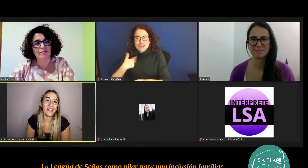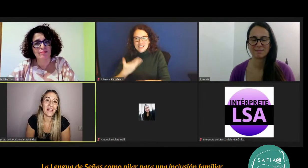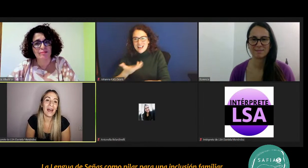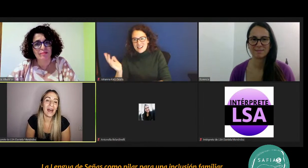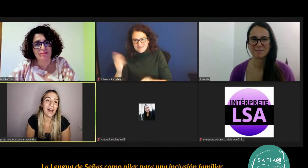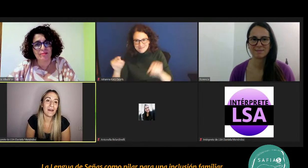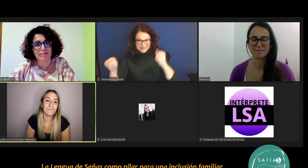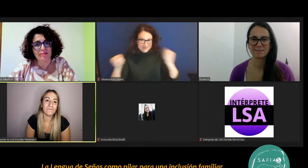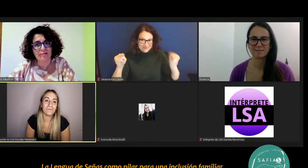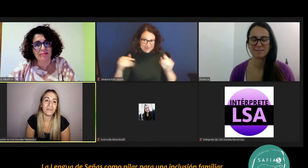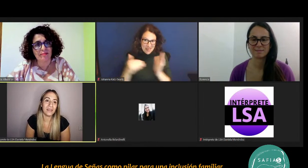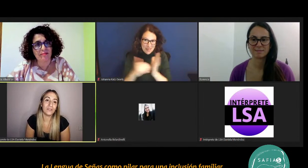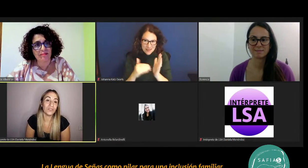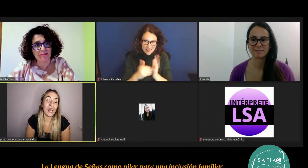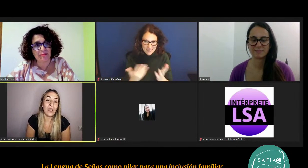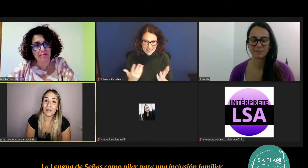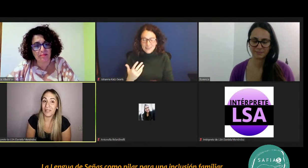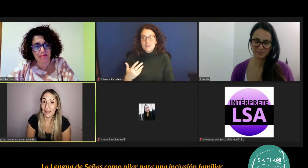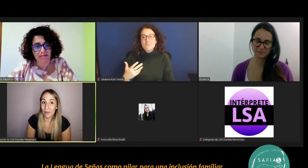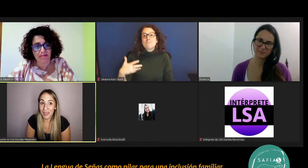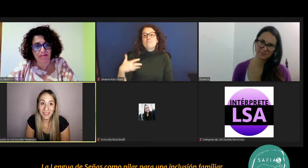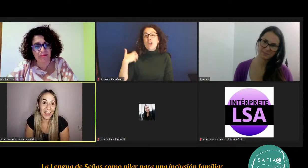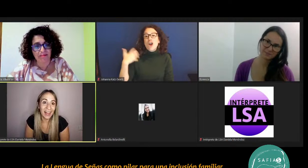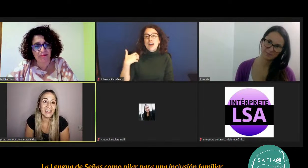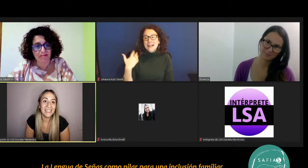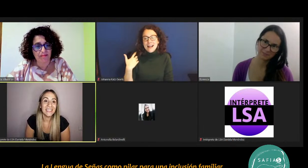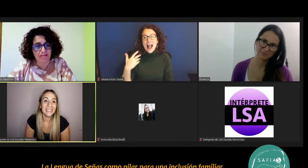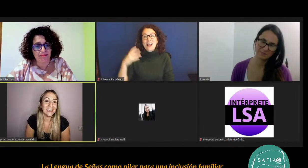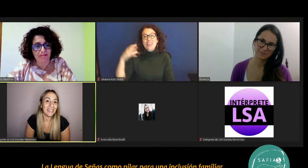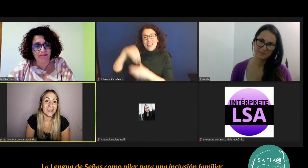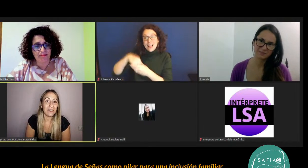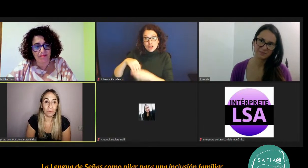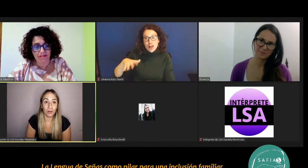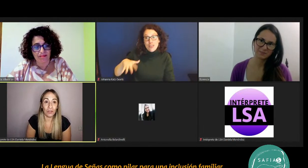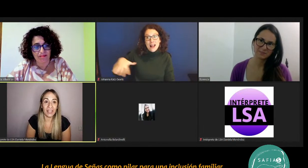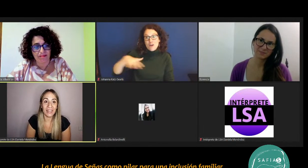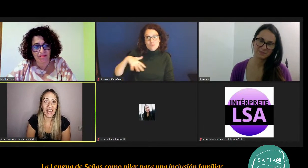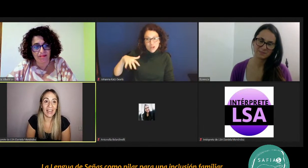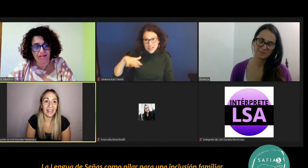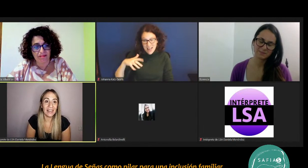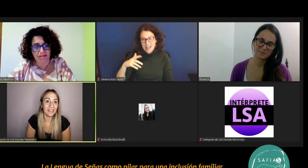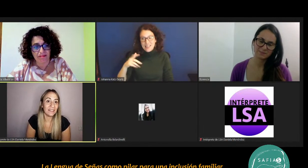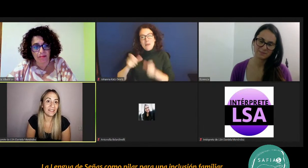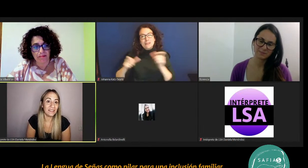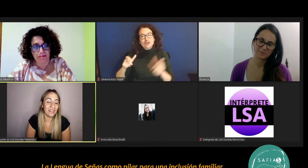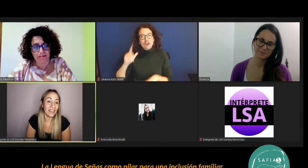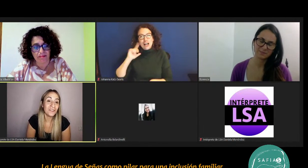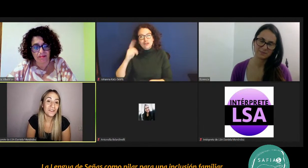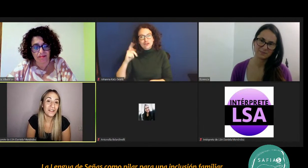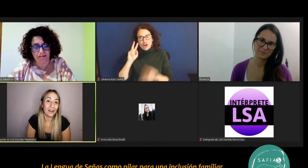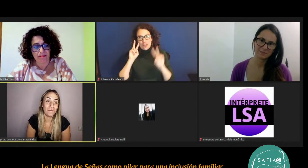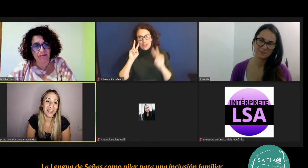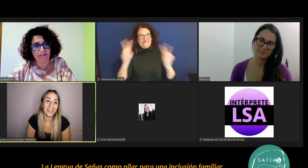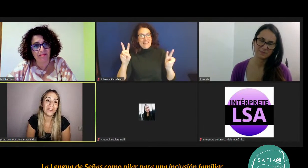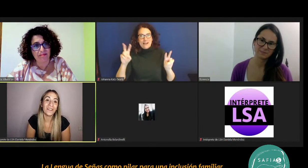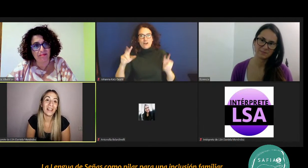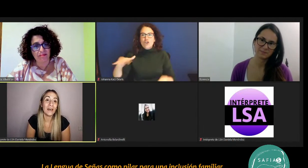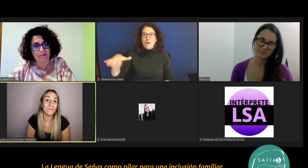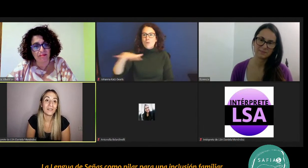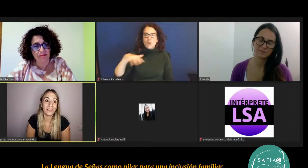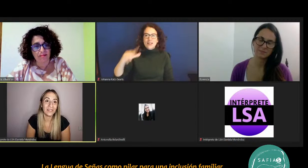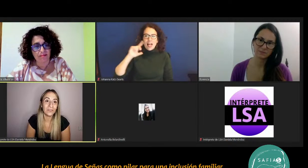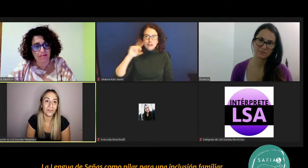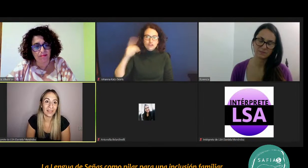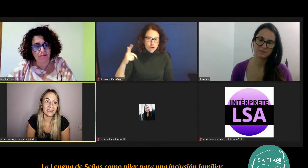una mirada social, una mirada médica. Por lo general, dentro de la comunidad sorda,